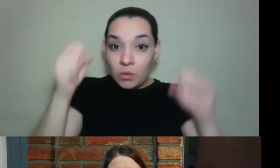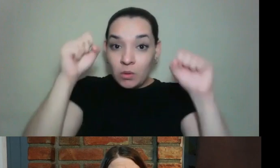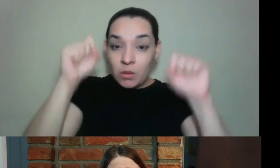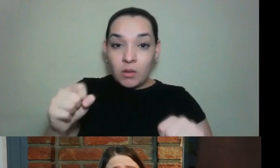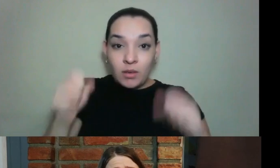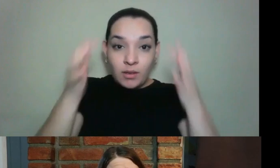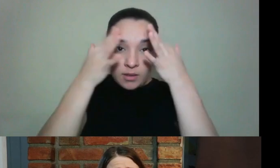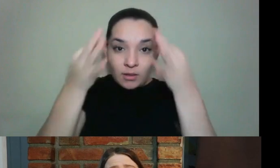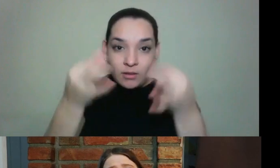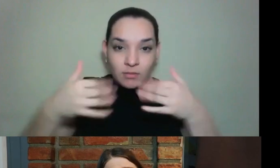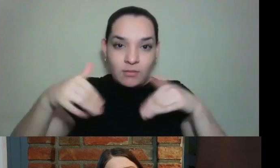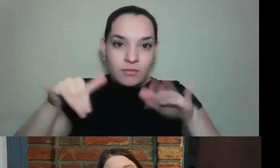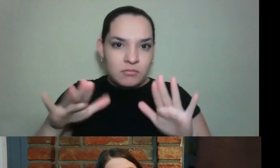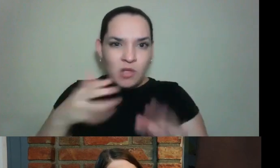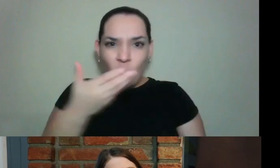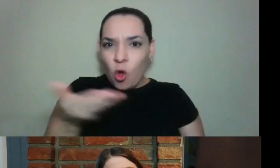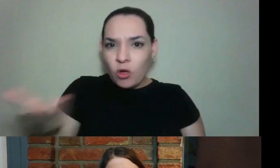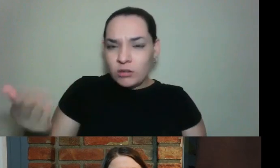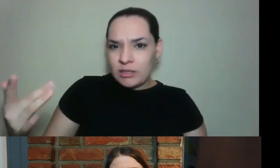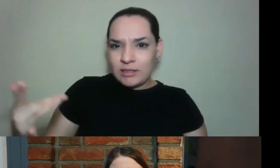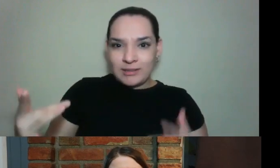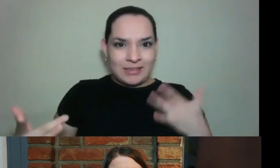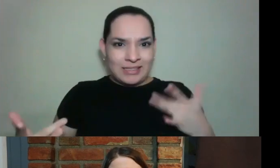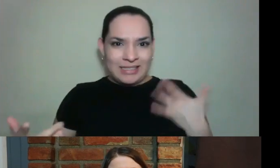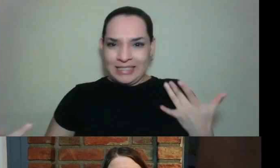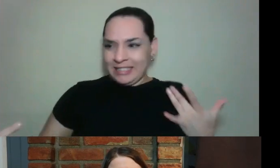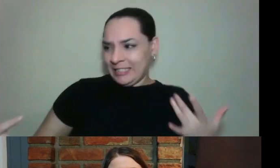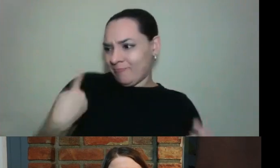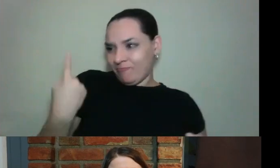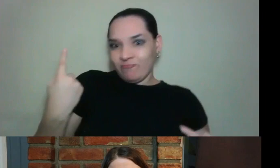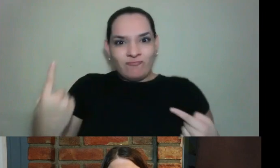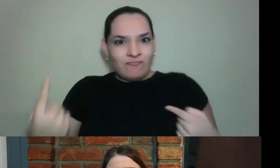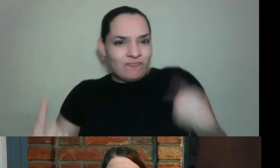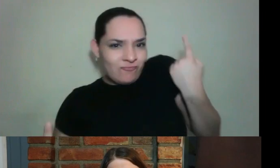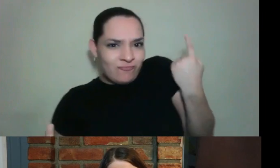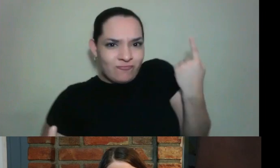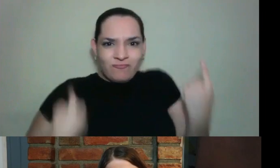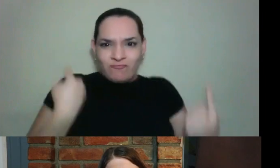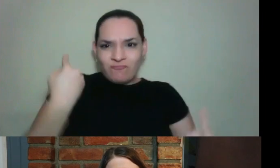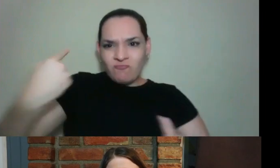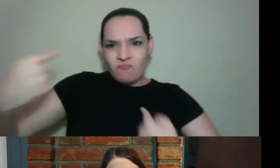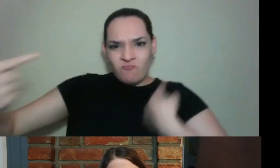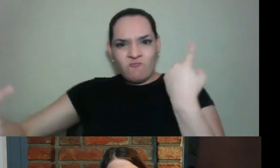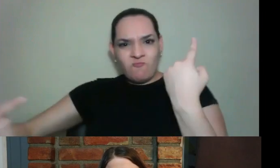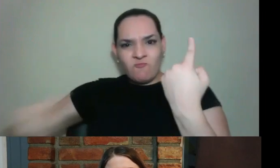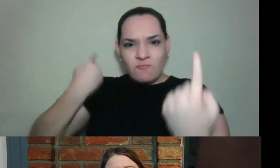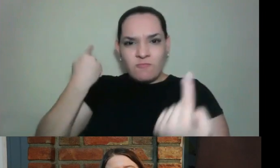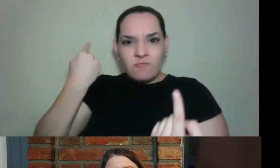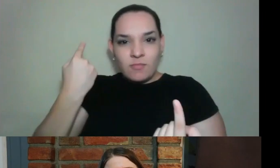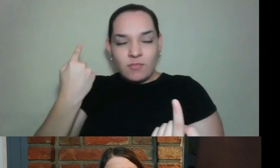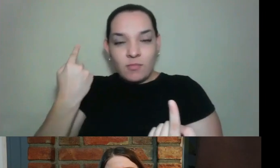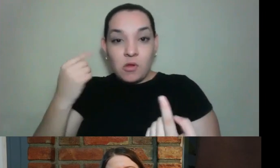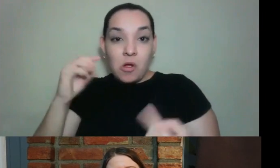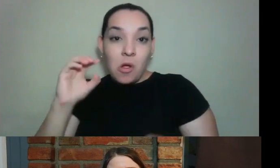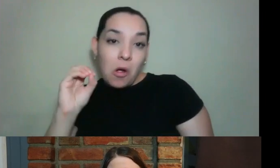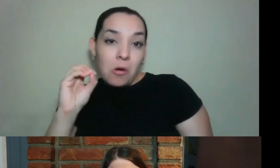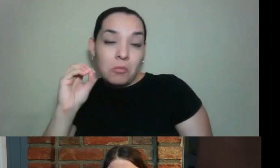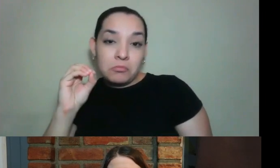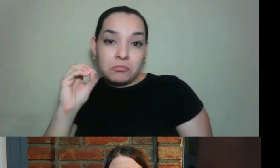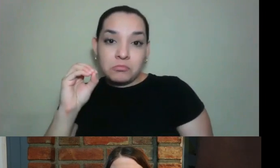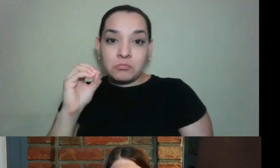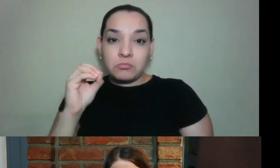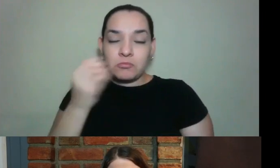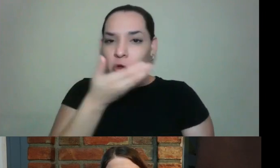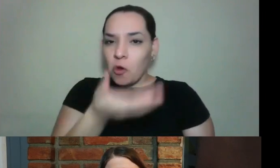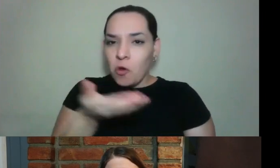Pueden decidir tomárselo personal, tomarlo como un ataque, o pueden decidir tomarlo como algo sobre